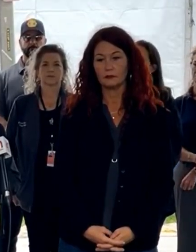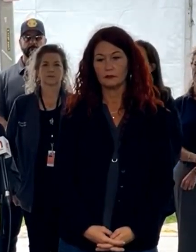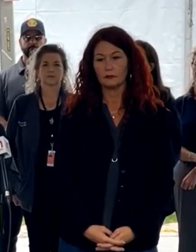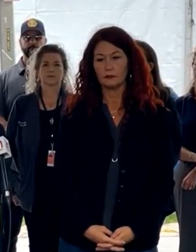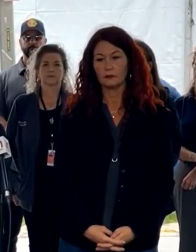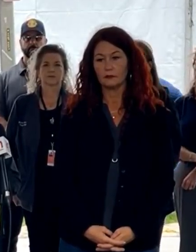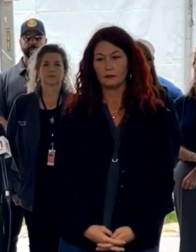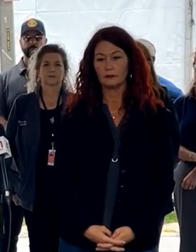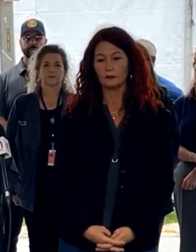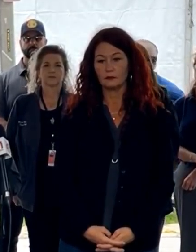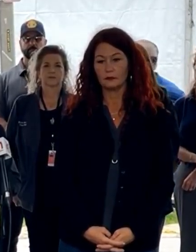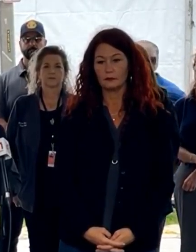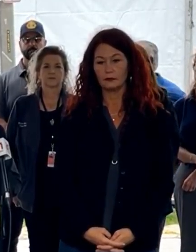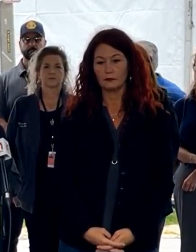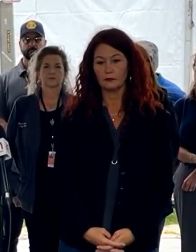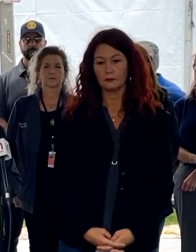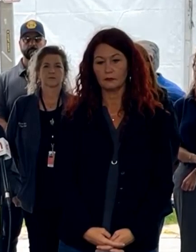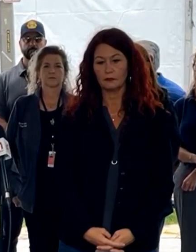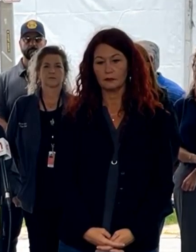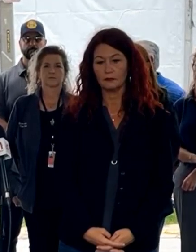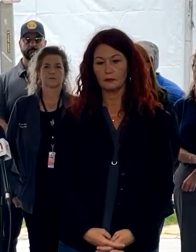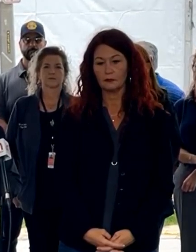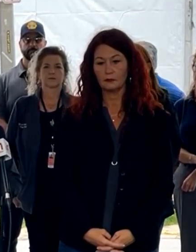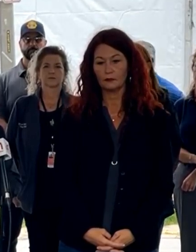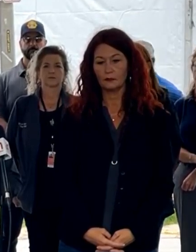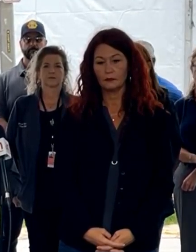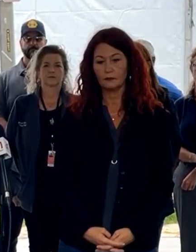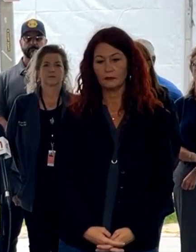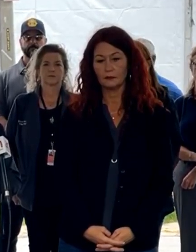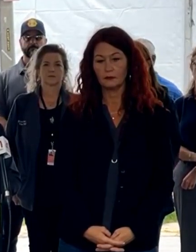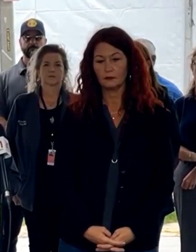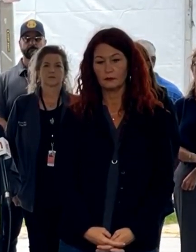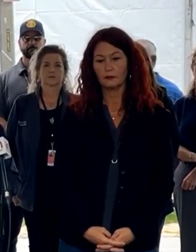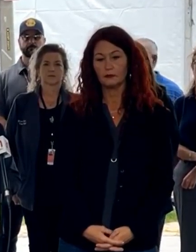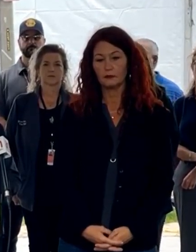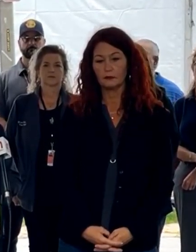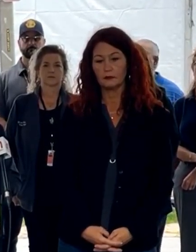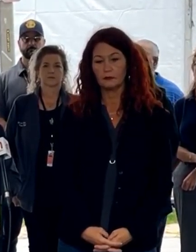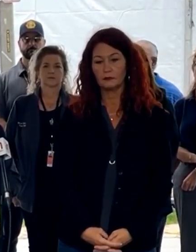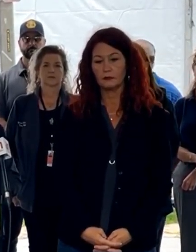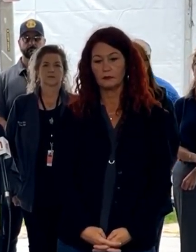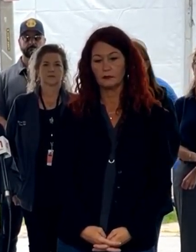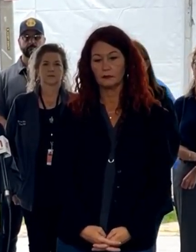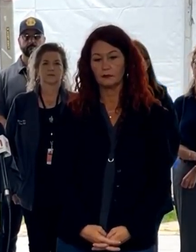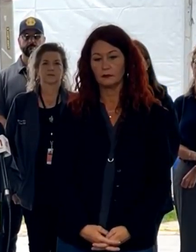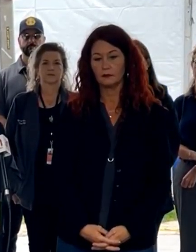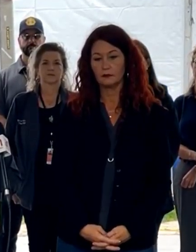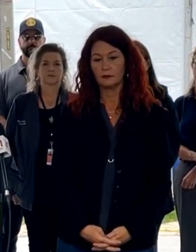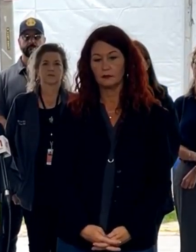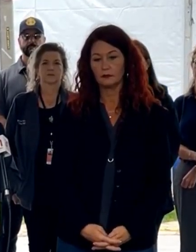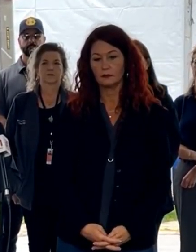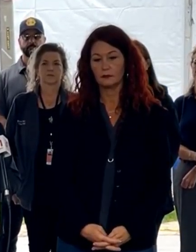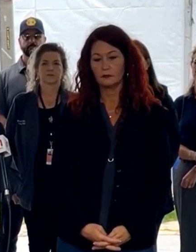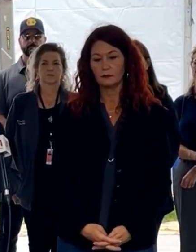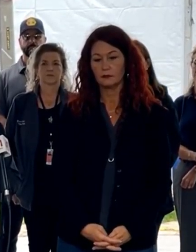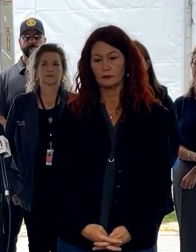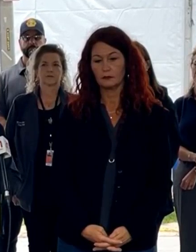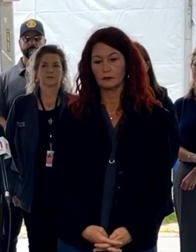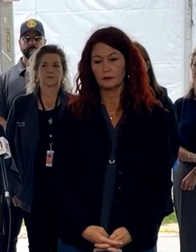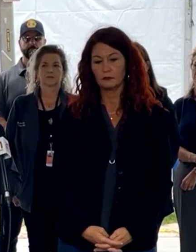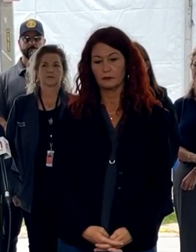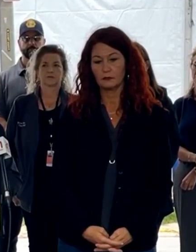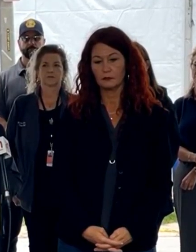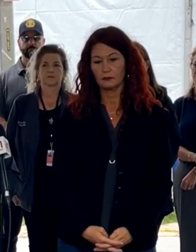labores. Hemos removido aproximadamente 4.200 yardas cúbicas de escombros. Esto equivale a